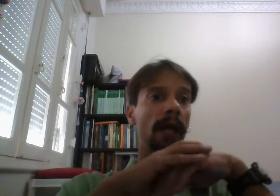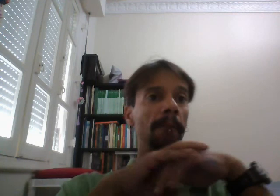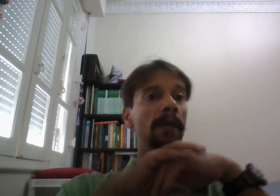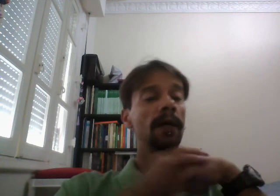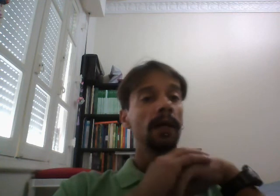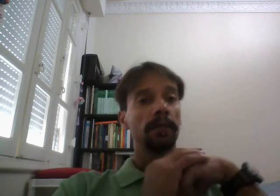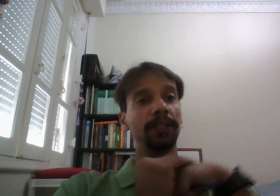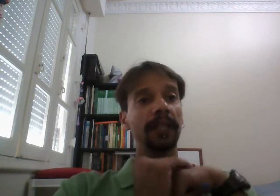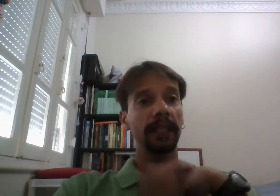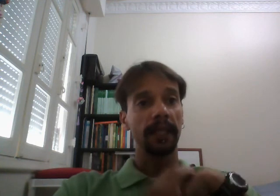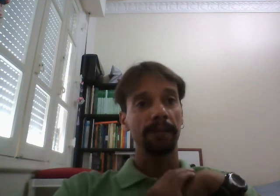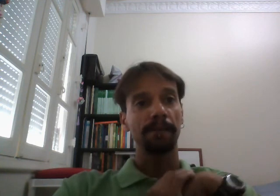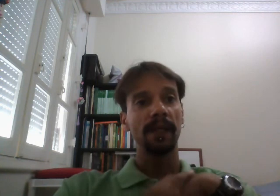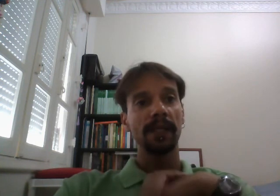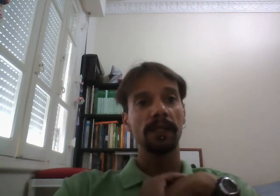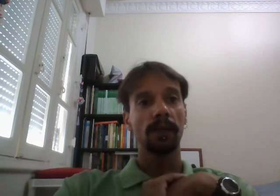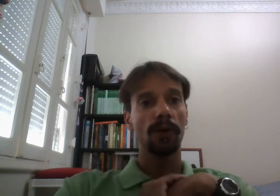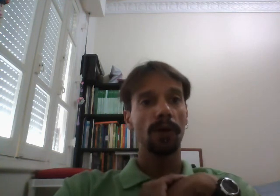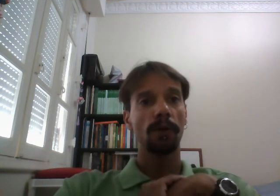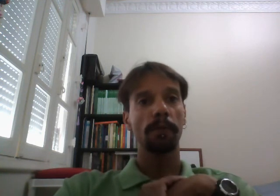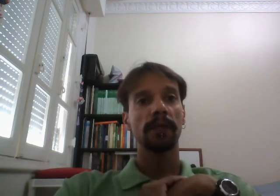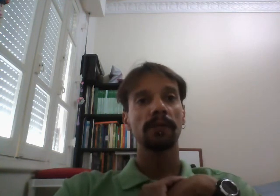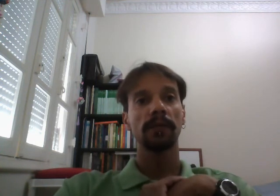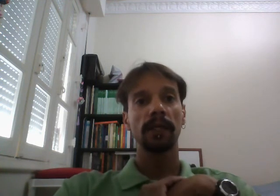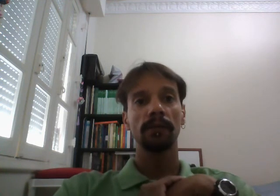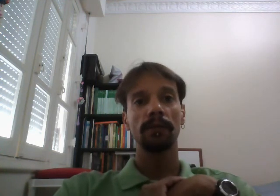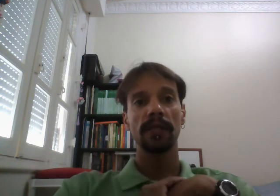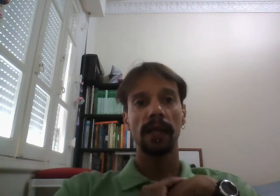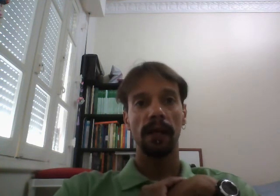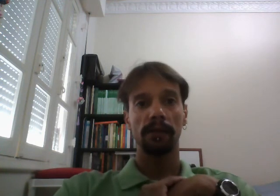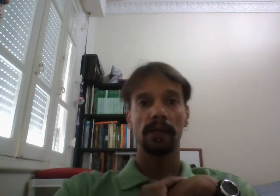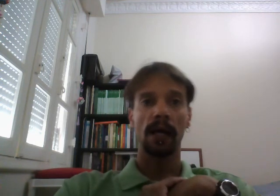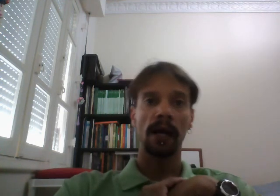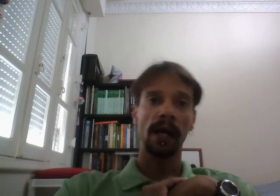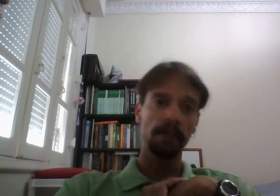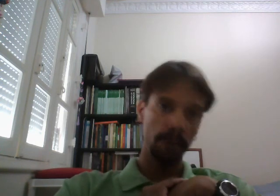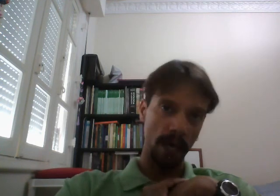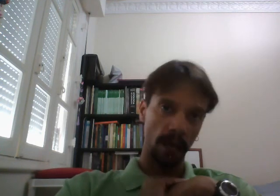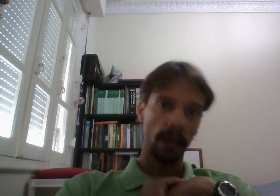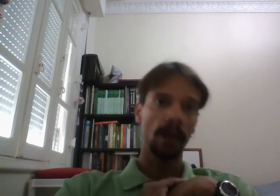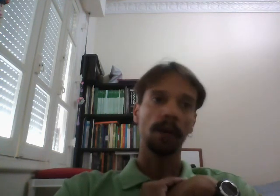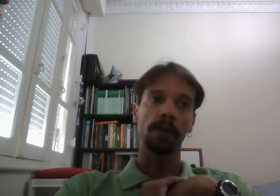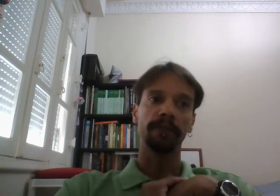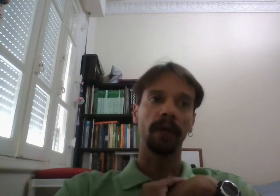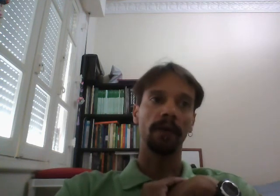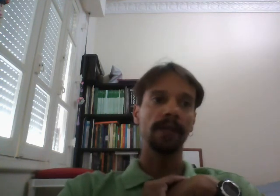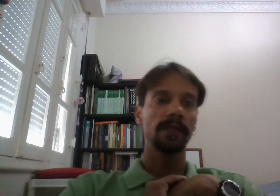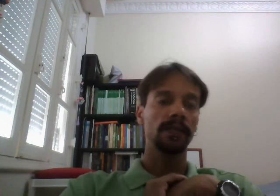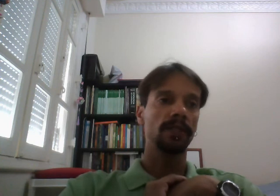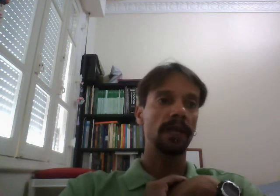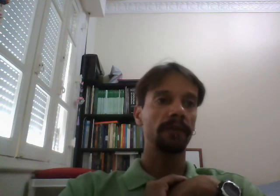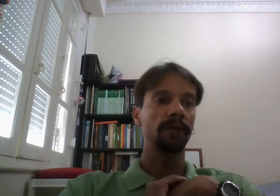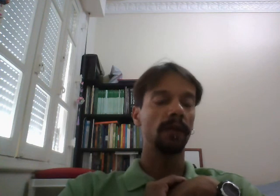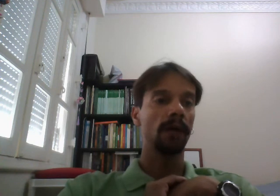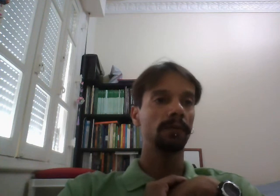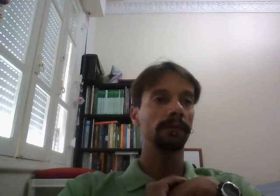lá. Imagina que nesse loco a população tenha dois alelos, A e B, com frequências de 0,1